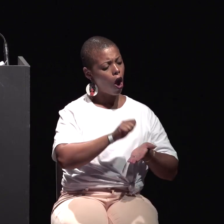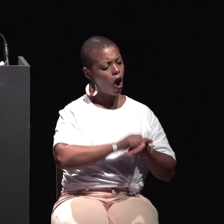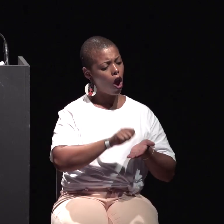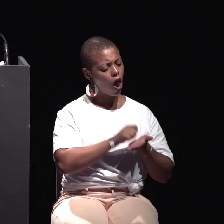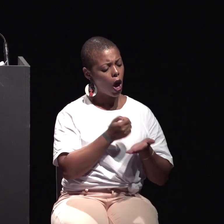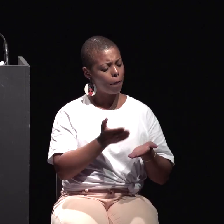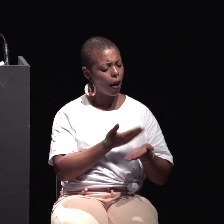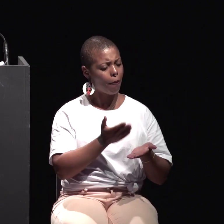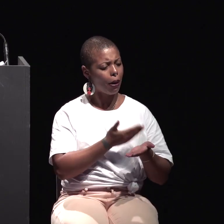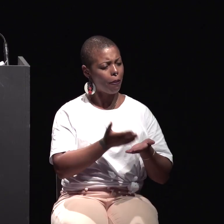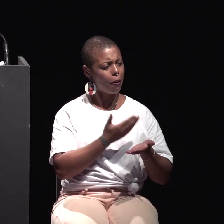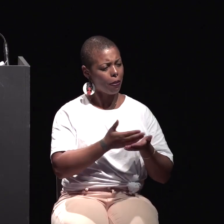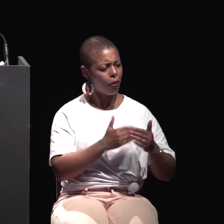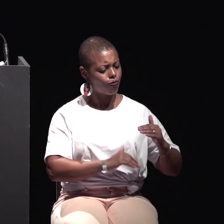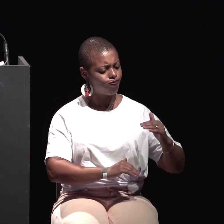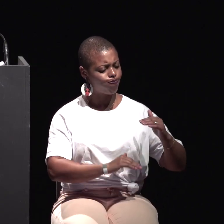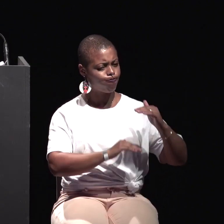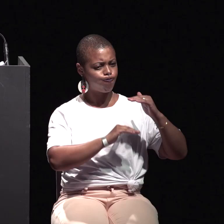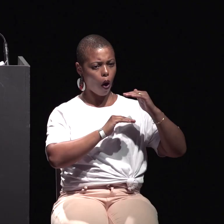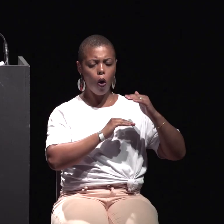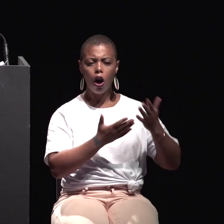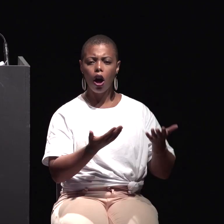livros. Às vezes a gente vê